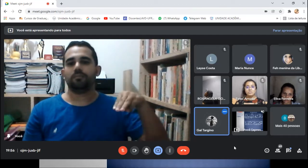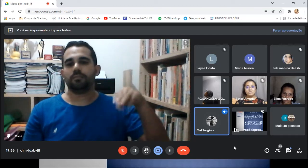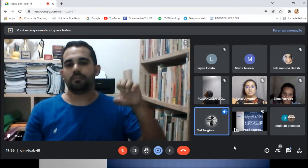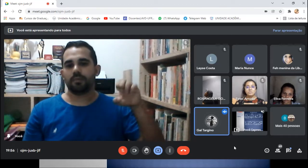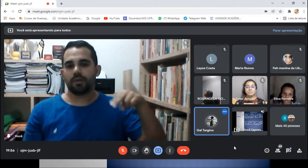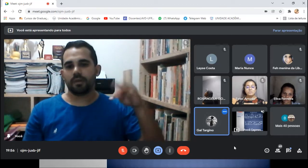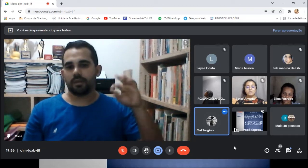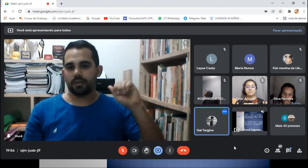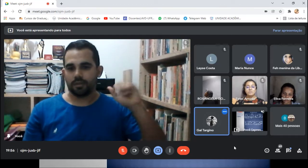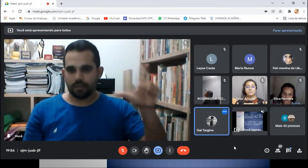instrumental.